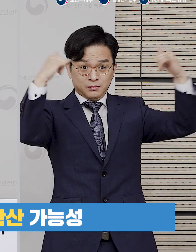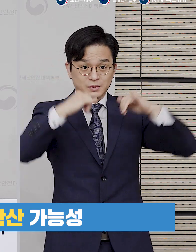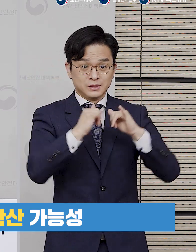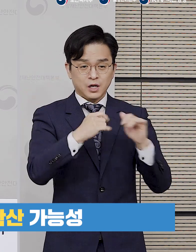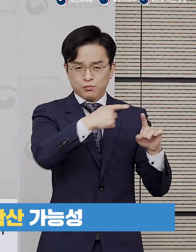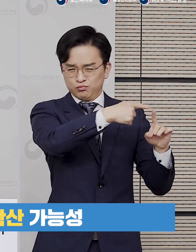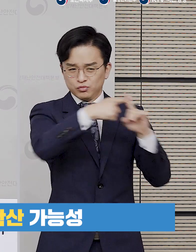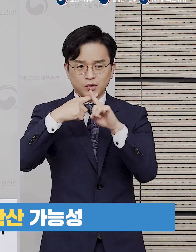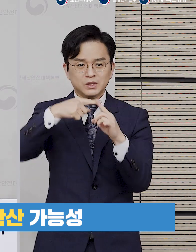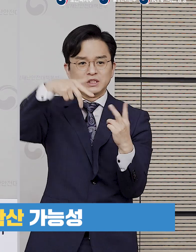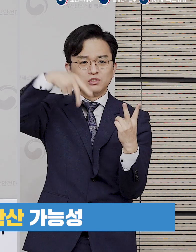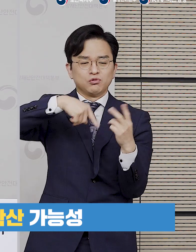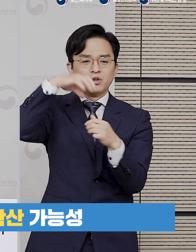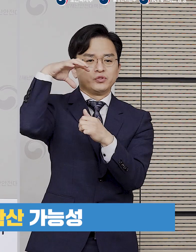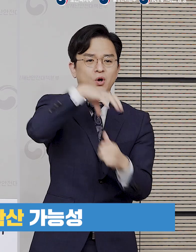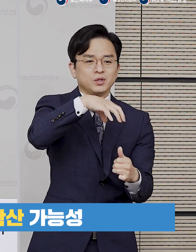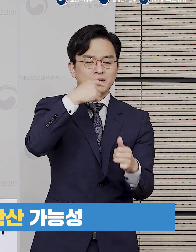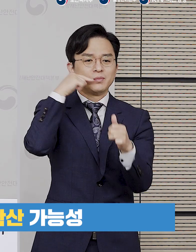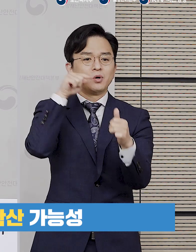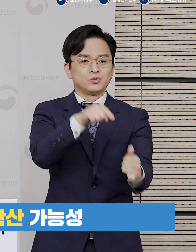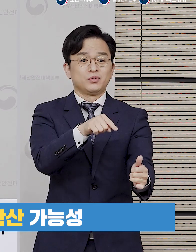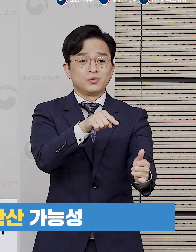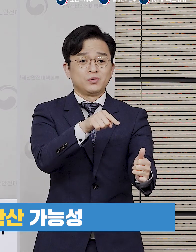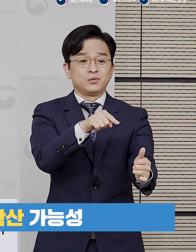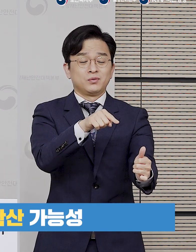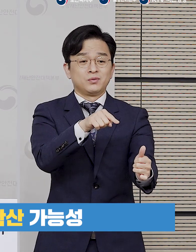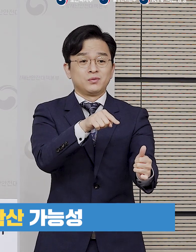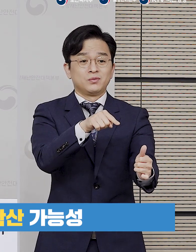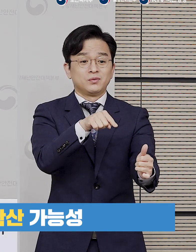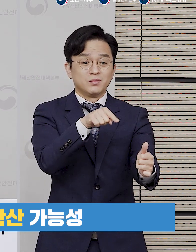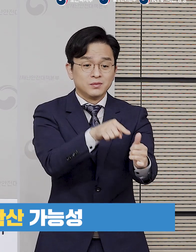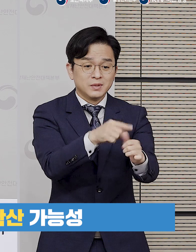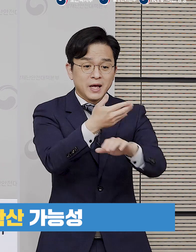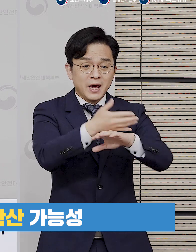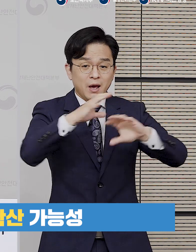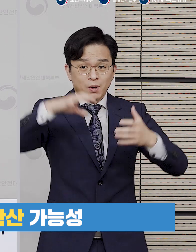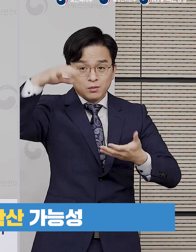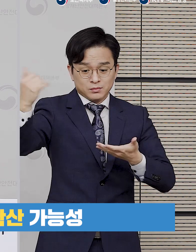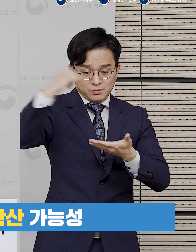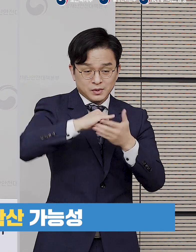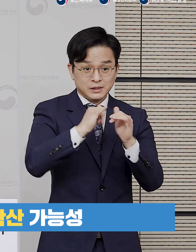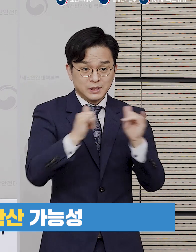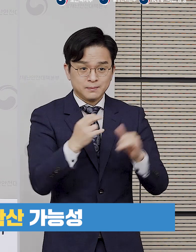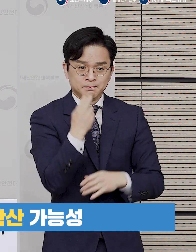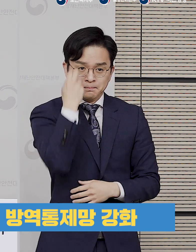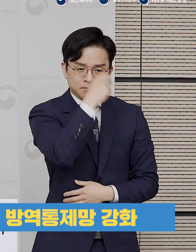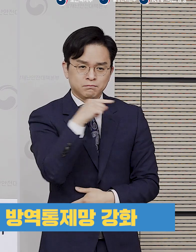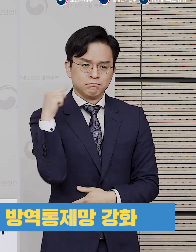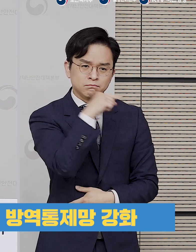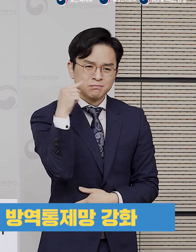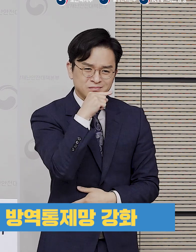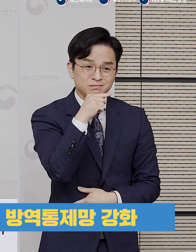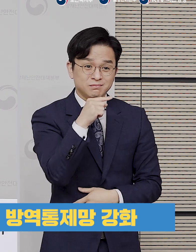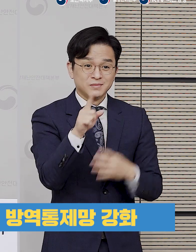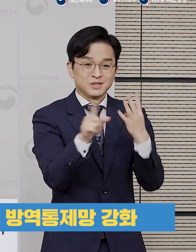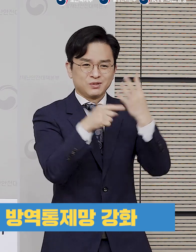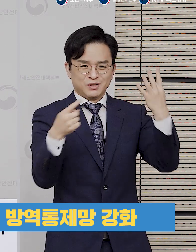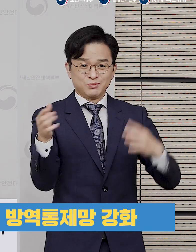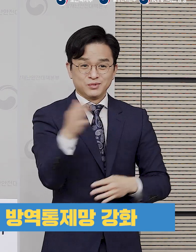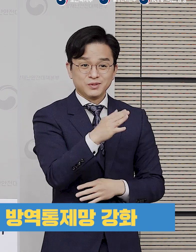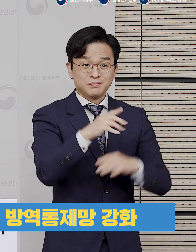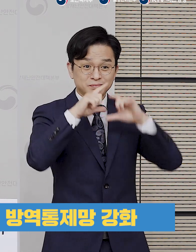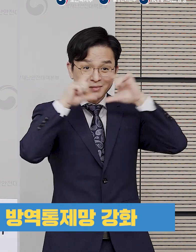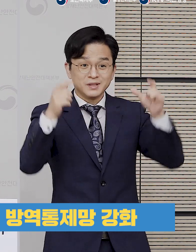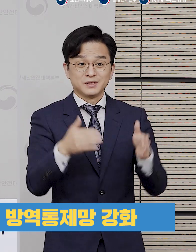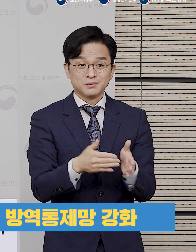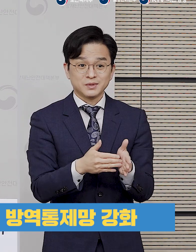최고도 수위의 대응을 적용하였고 해외 유입에 대한 방역 통제망을 강화하였습니다.